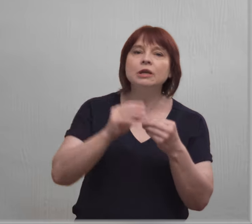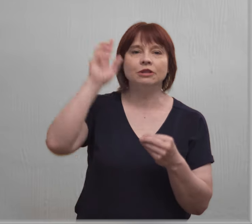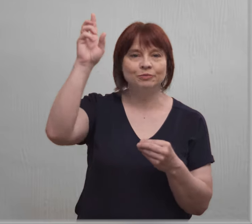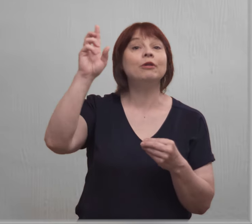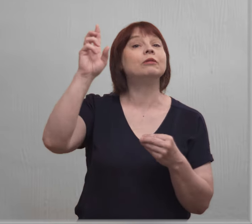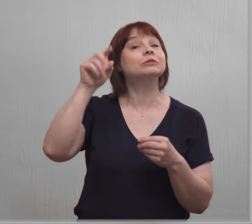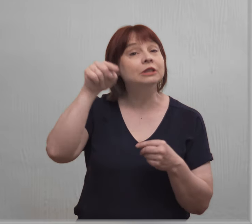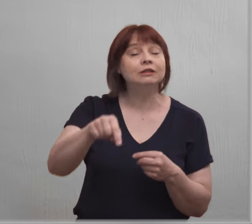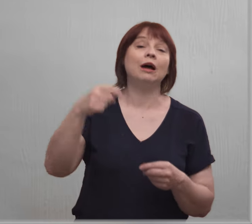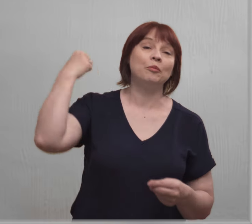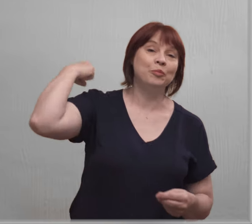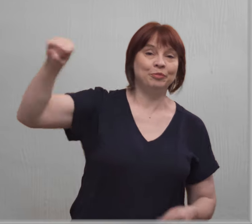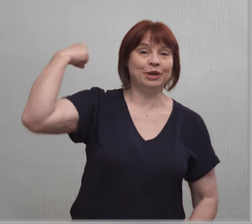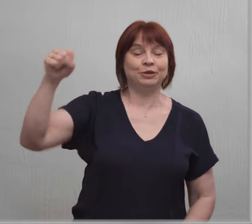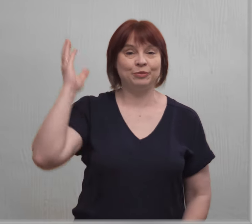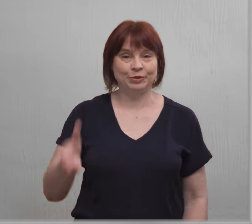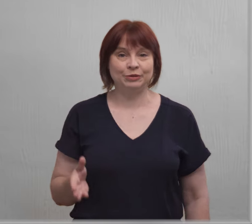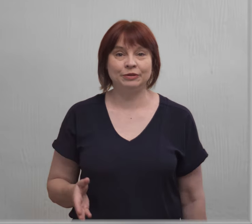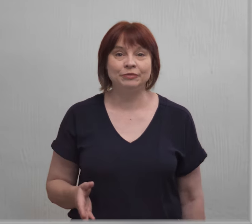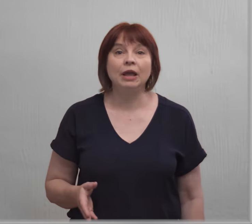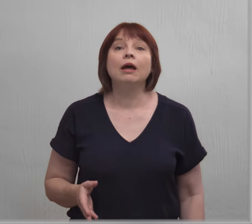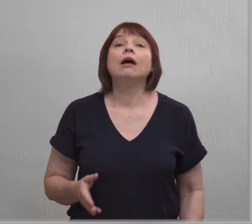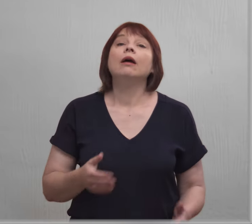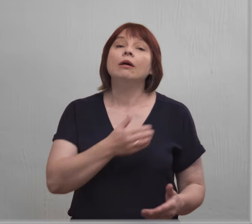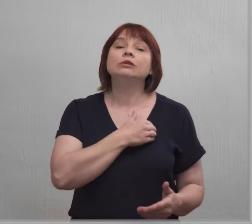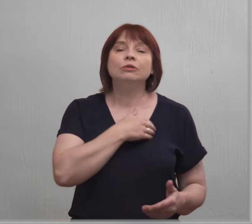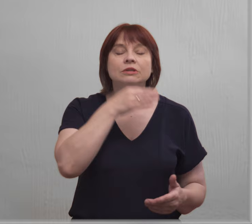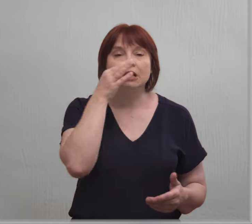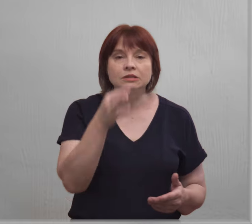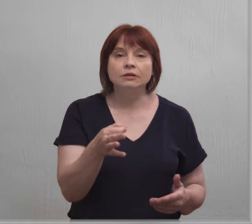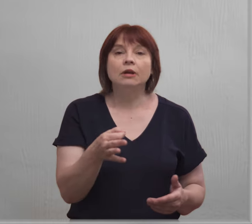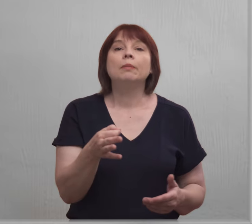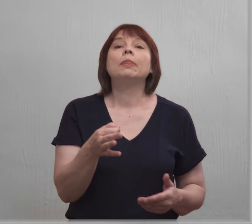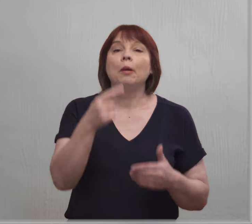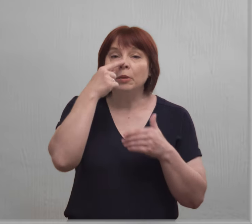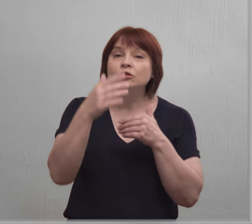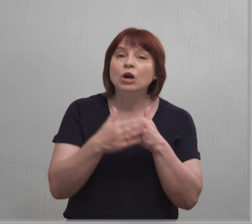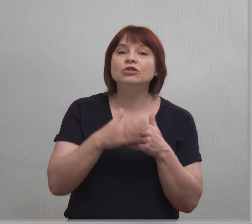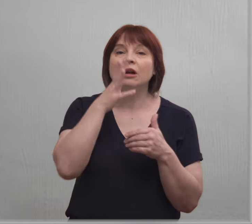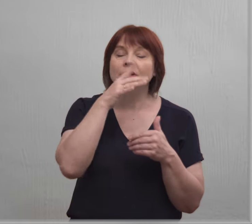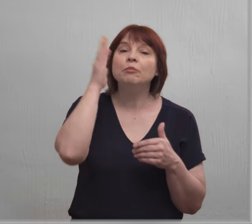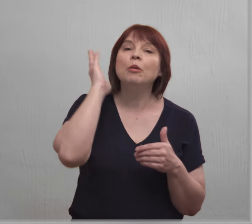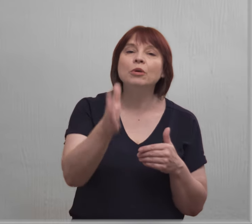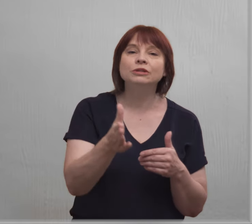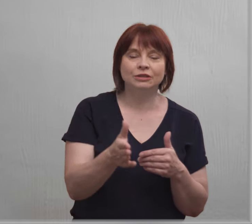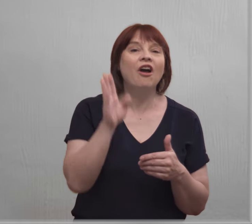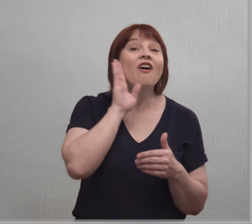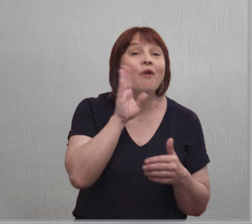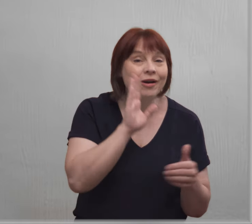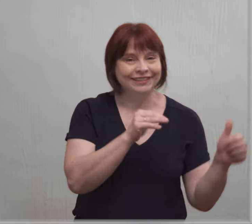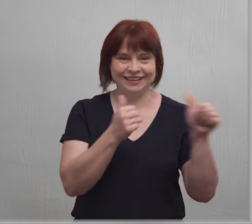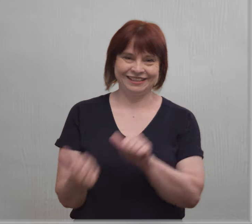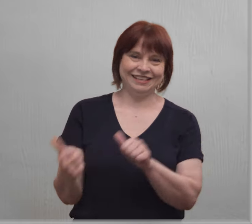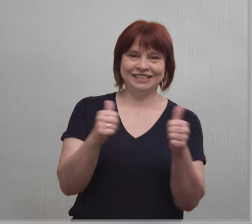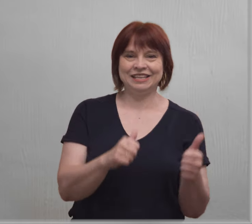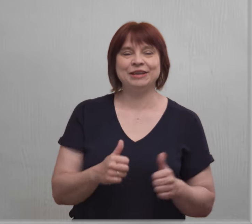непобедимы. И в свете этого момента я хотел сказать о том, что у нас в ближайшее время предстоит водное